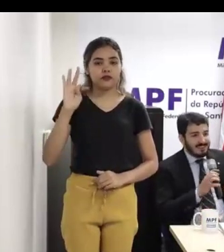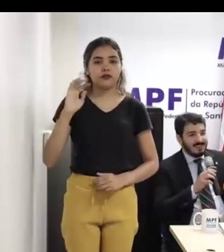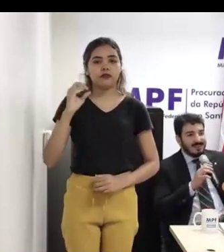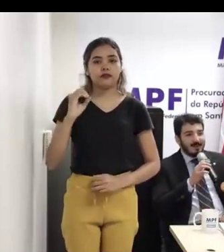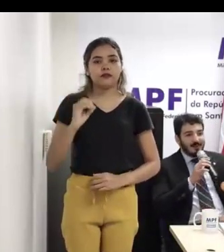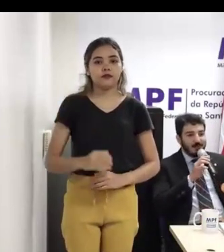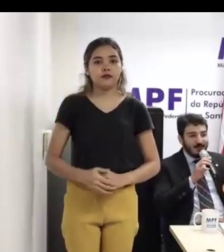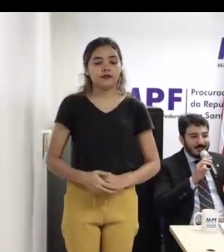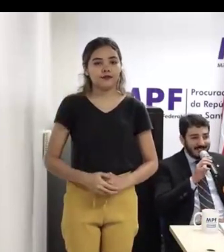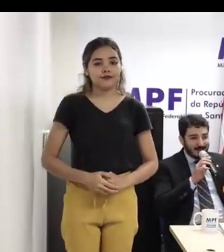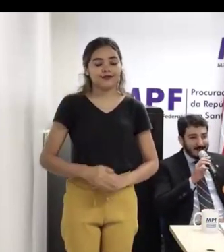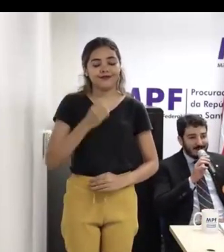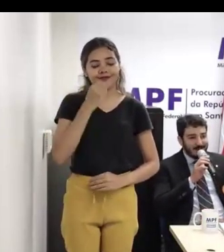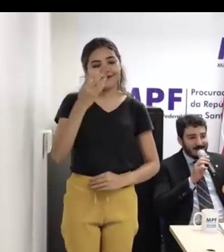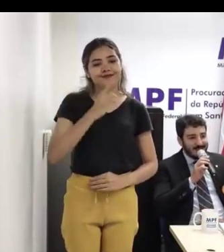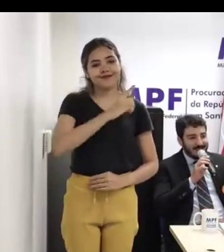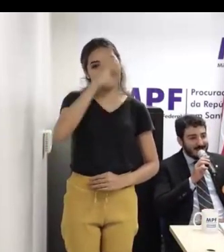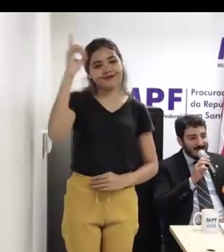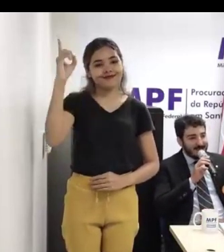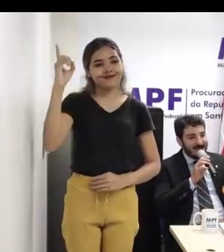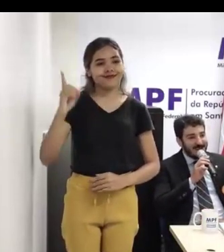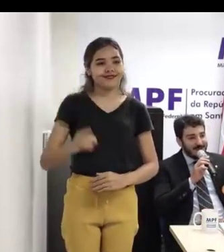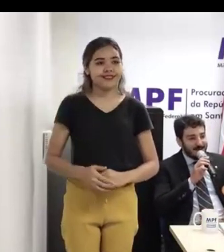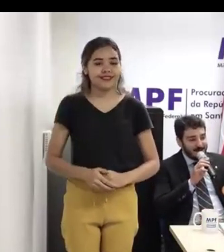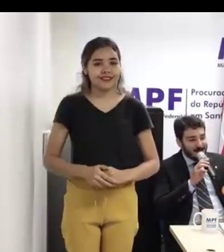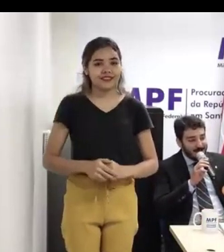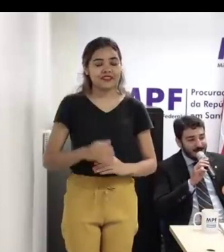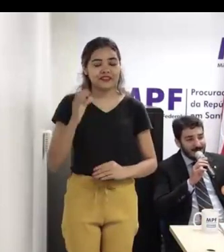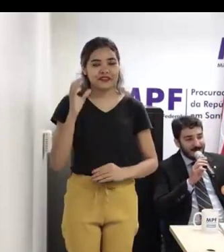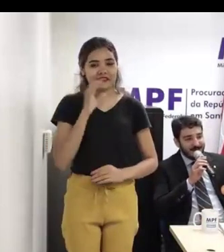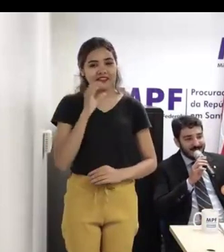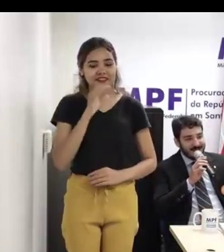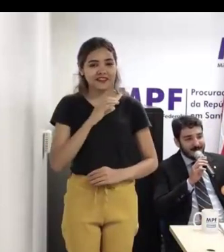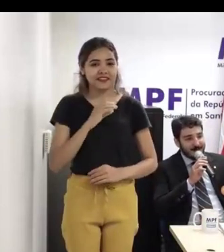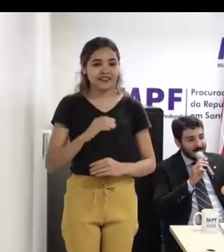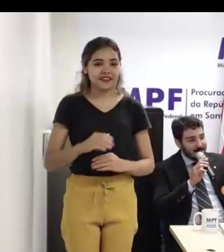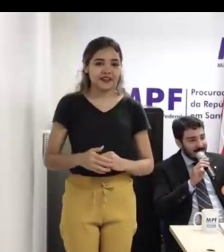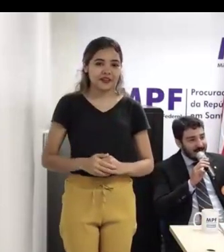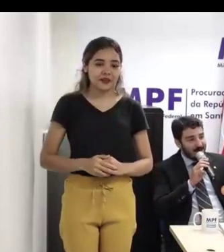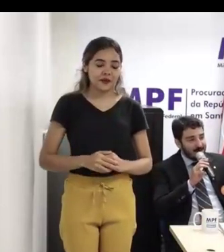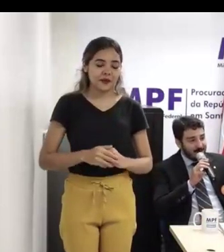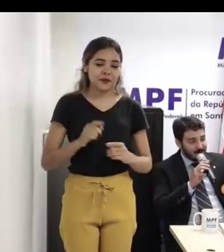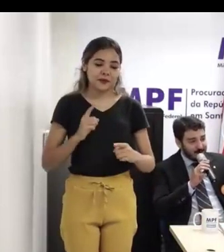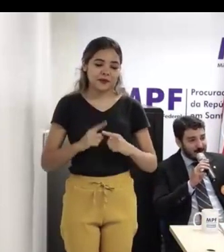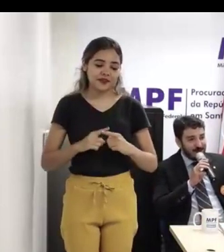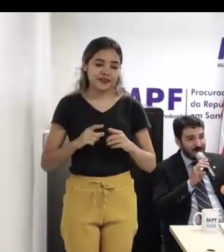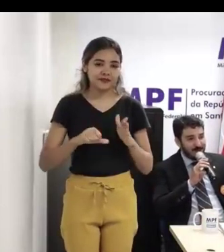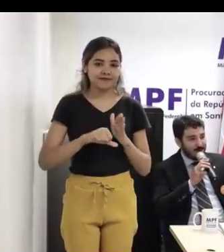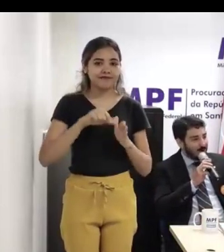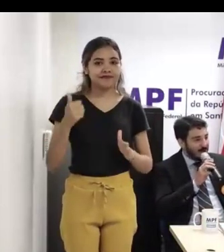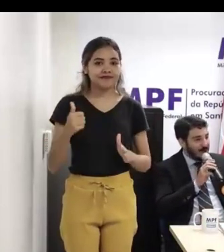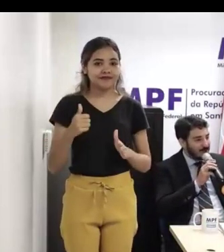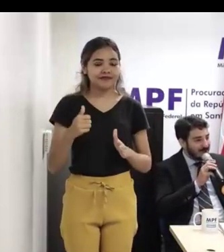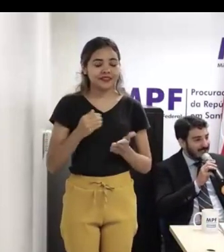Gilberto muito bom dia a todos eu vou ser até mais breve porque eu vou vou fazer o primeiro painel em conjunto com o